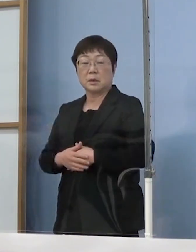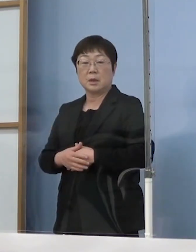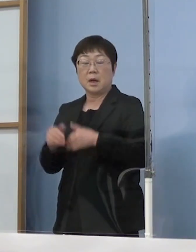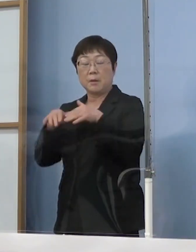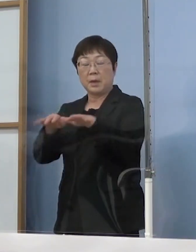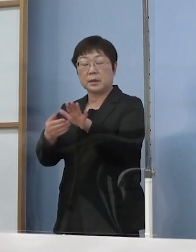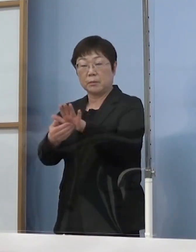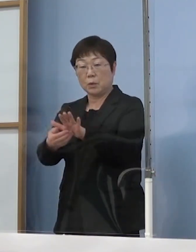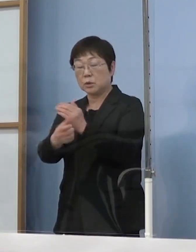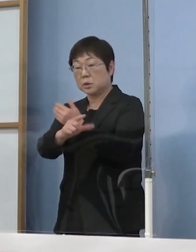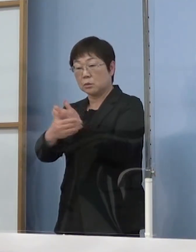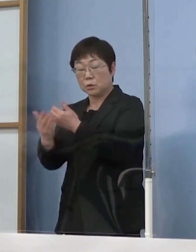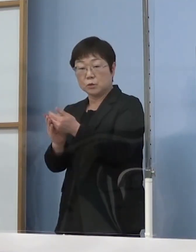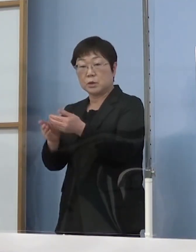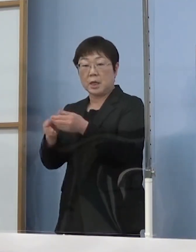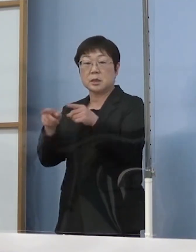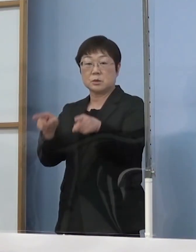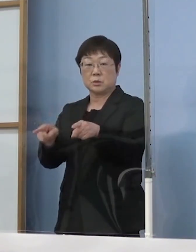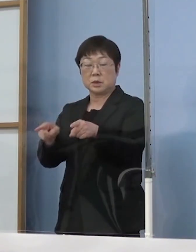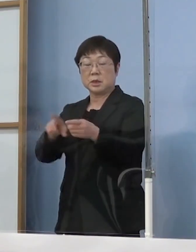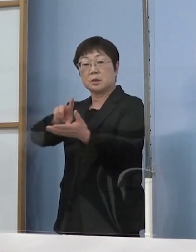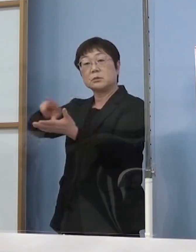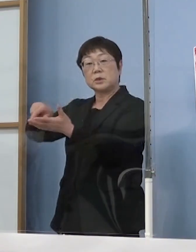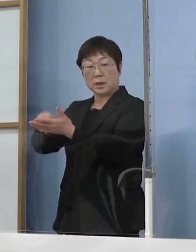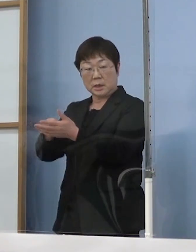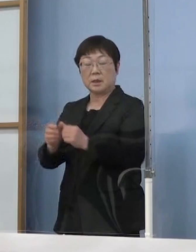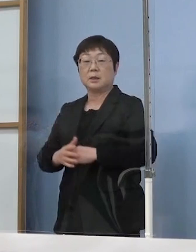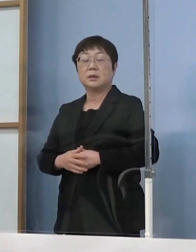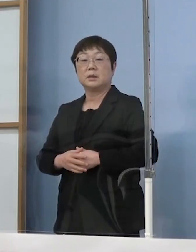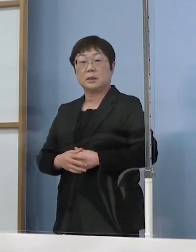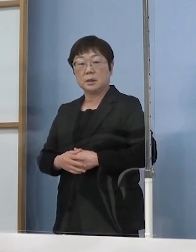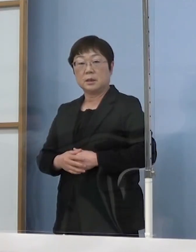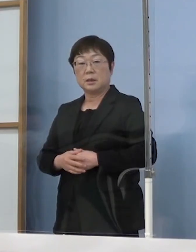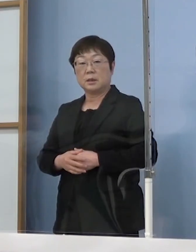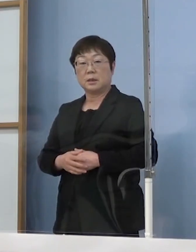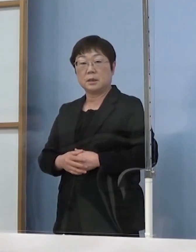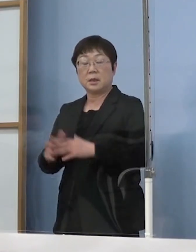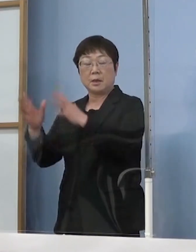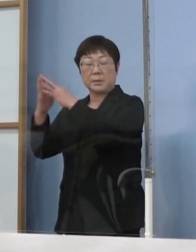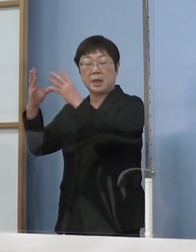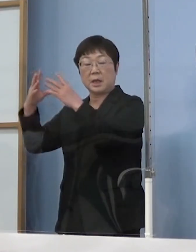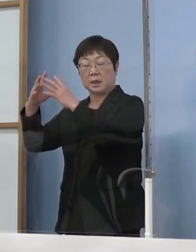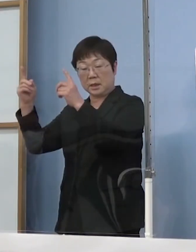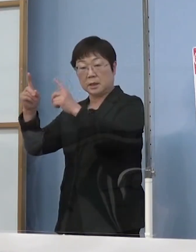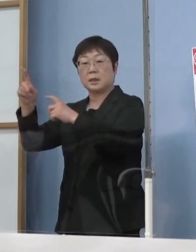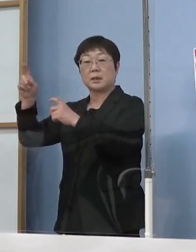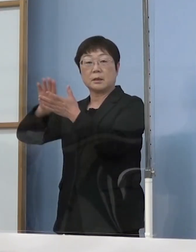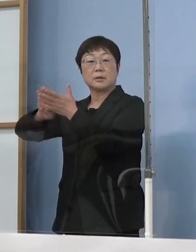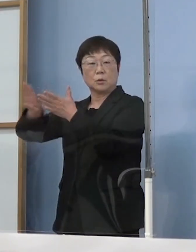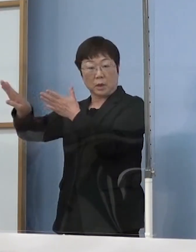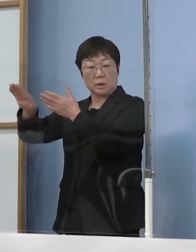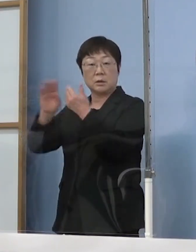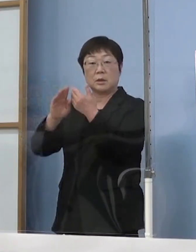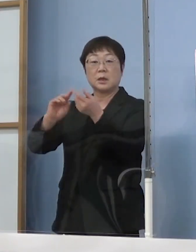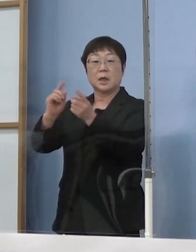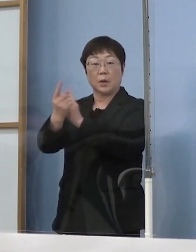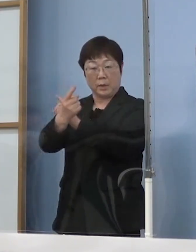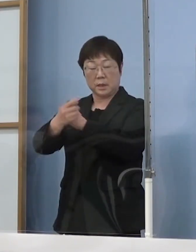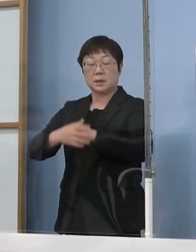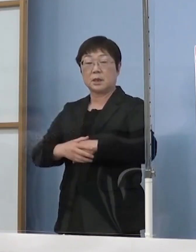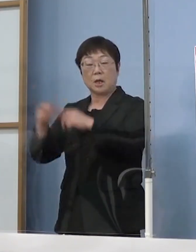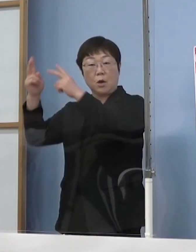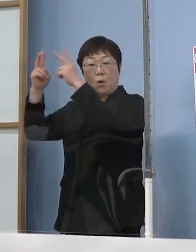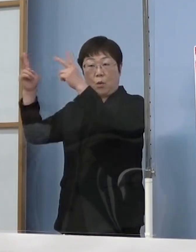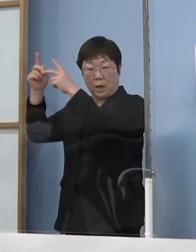延防止等重点措置区域、こちらが宮城県が抜けました。しかしその代わり